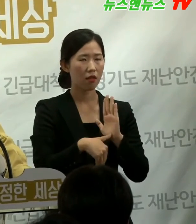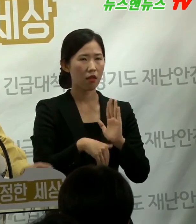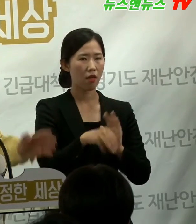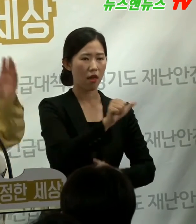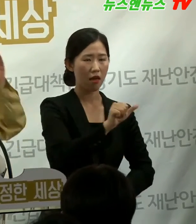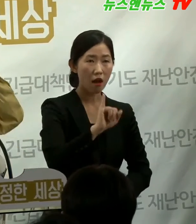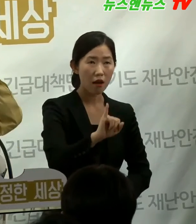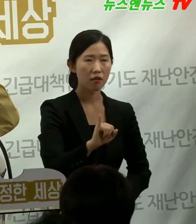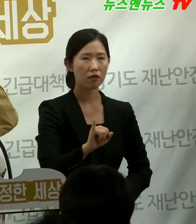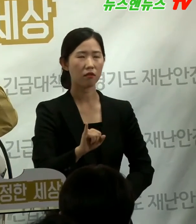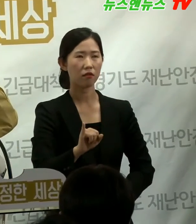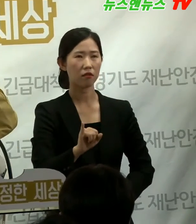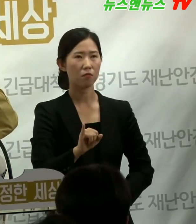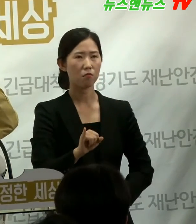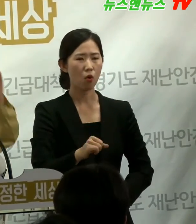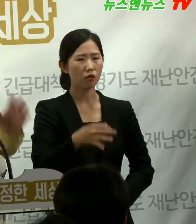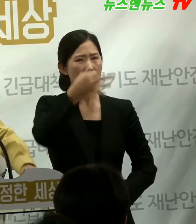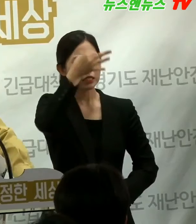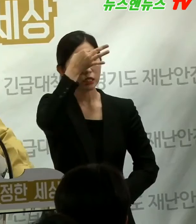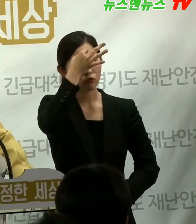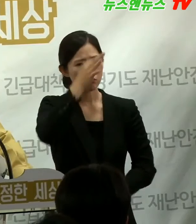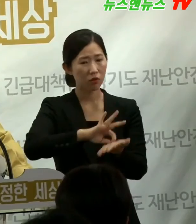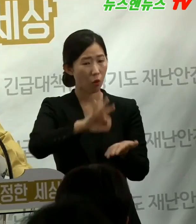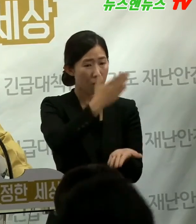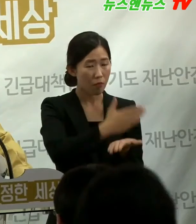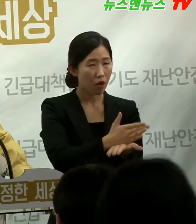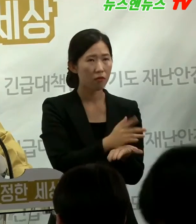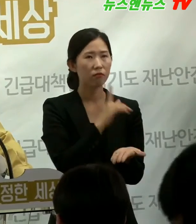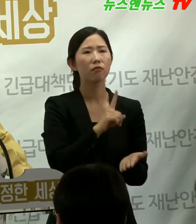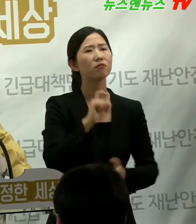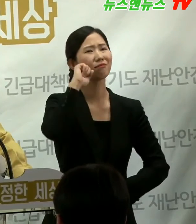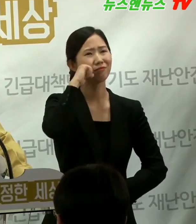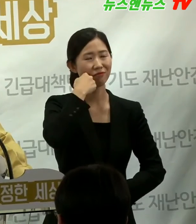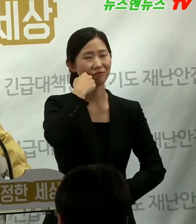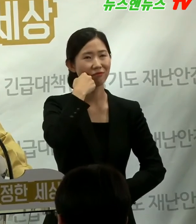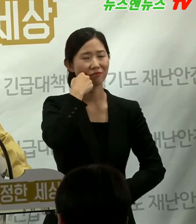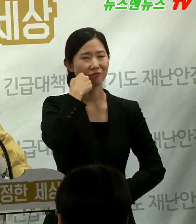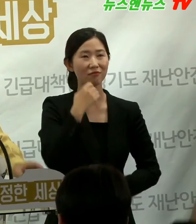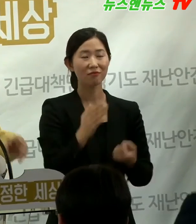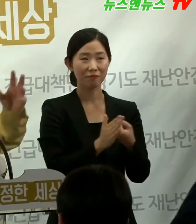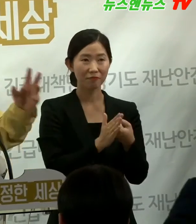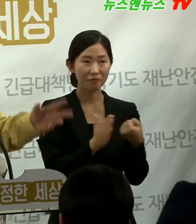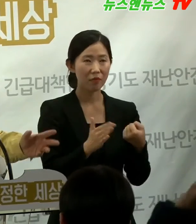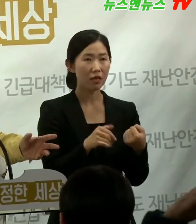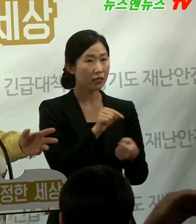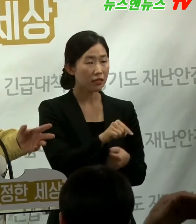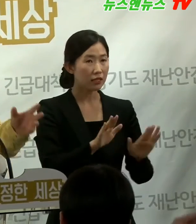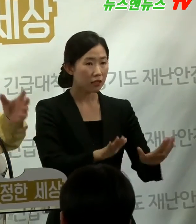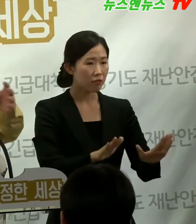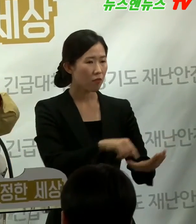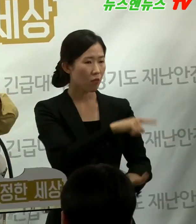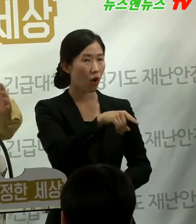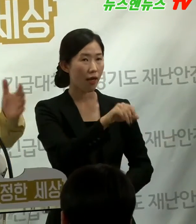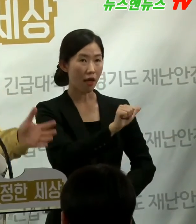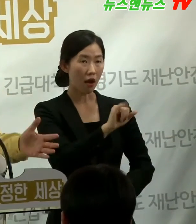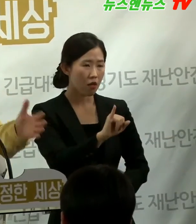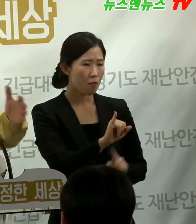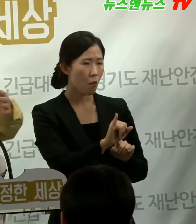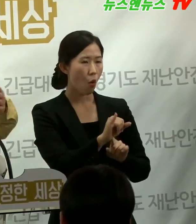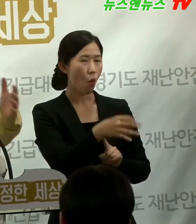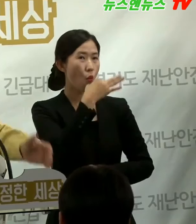뭐 이런 정말 이 첨단 기술 쓰지 말라고 할 수는 없는 것이고 거기서 생겨나는 과도한 이윤들을 좀 더